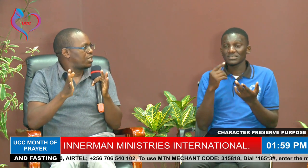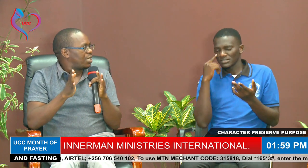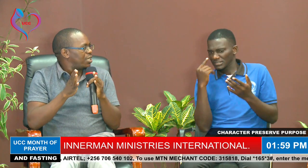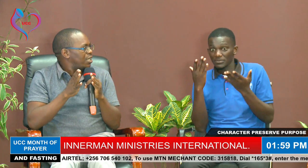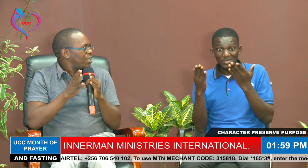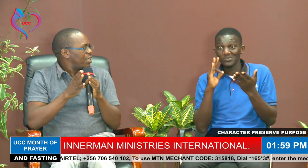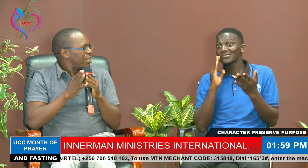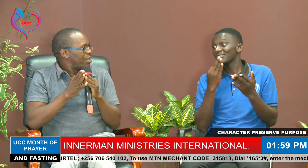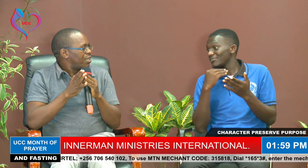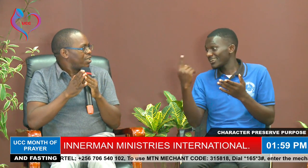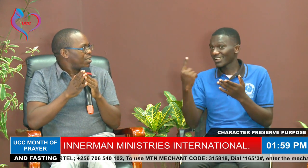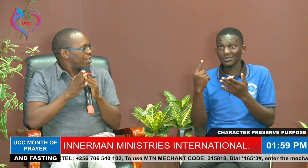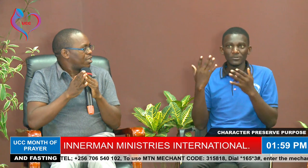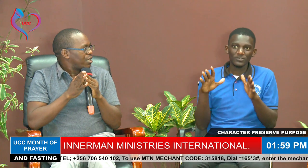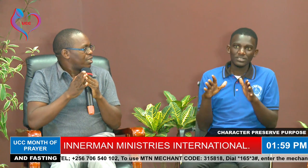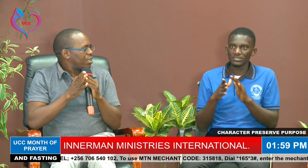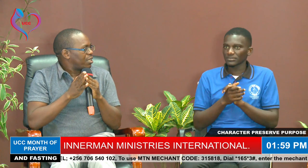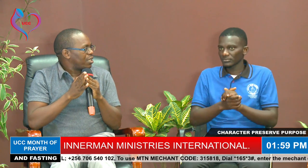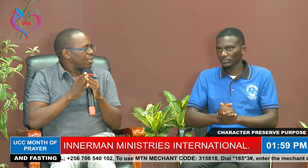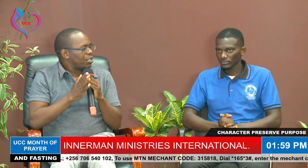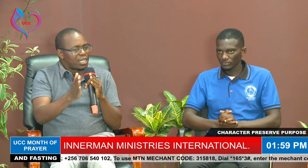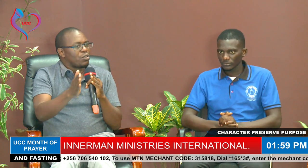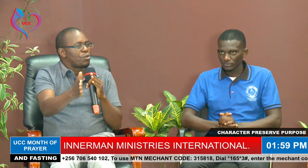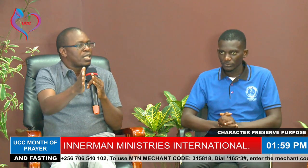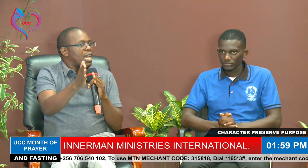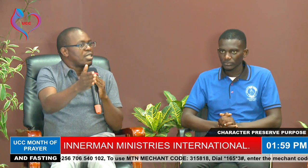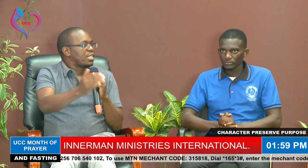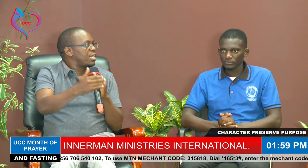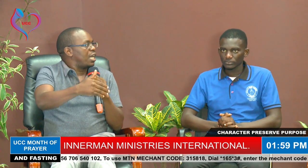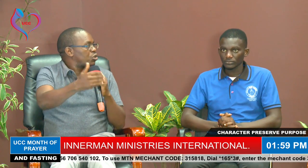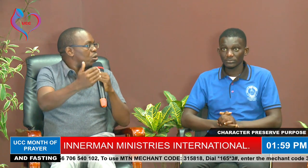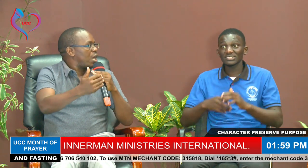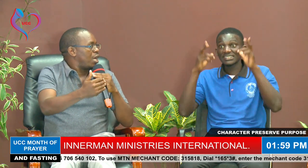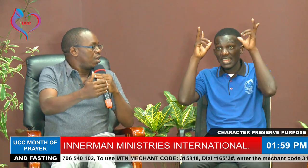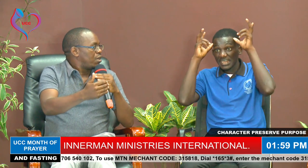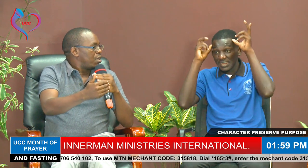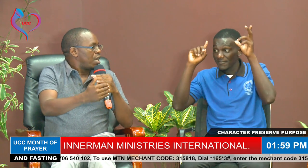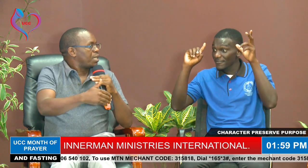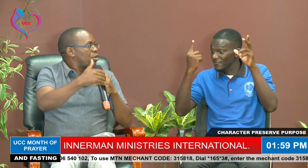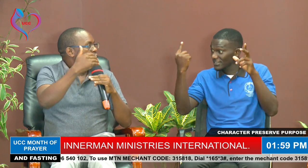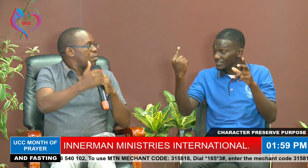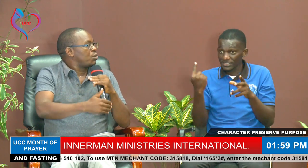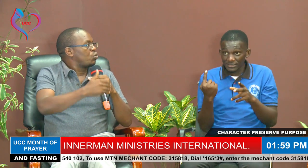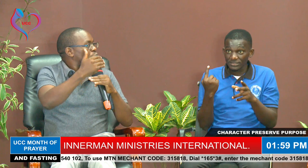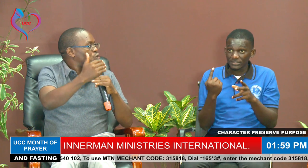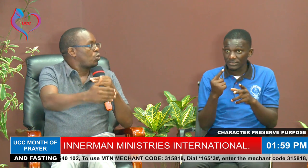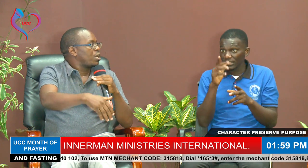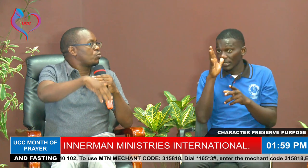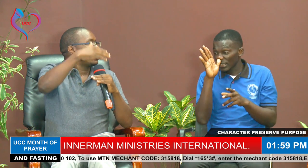luze osembezebwe mukomukuru stan always ya stan ya soka amazi obulimba butu butu kane bunywa ne